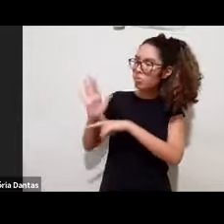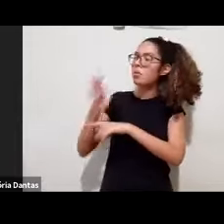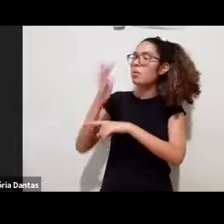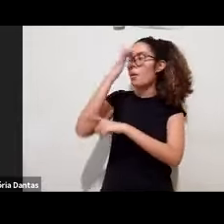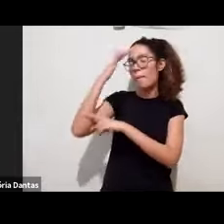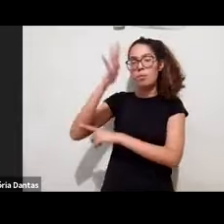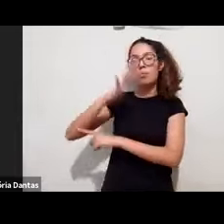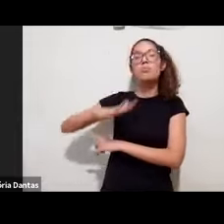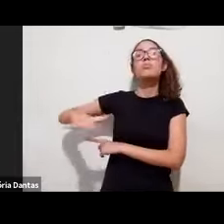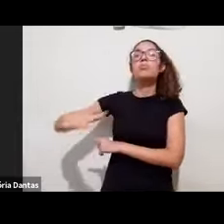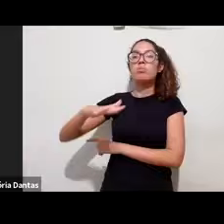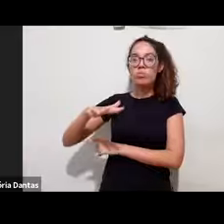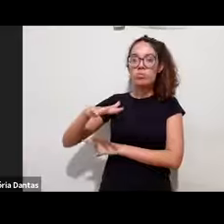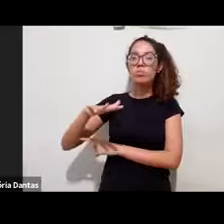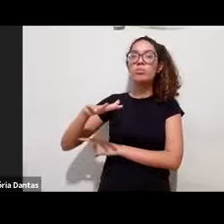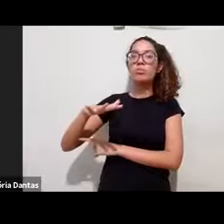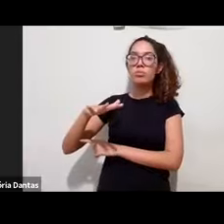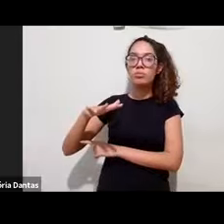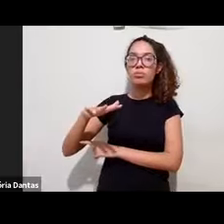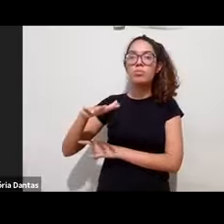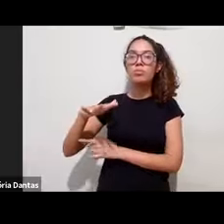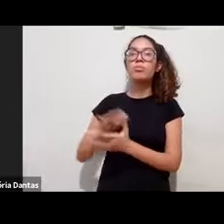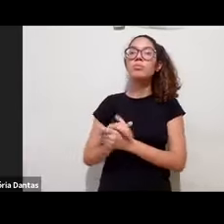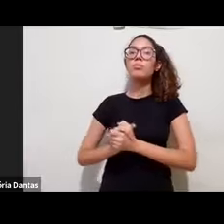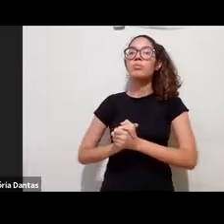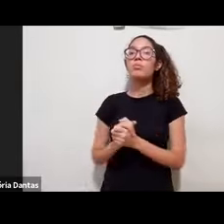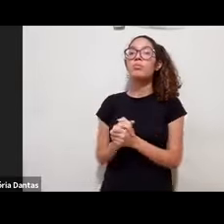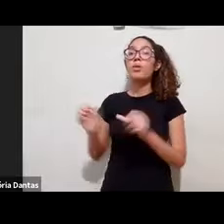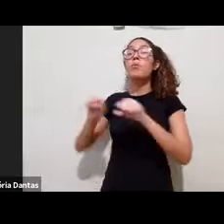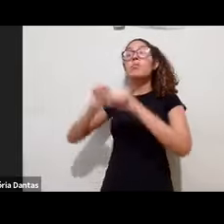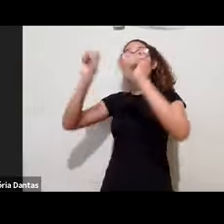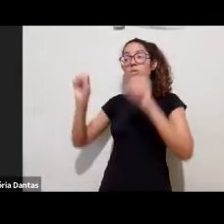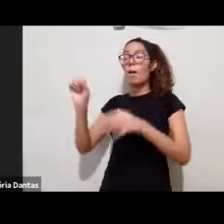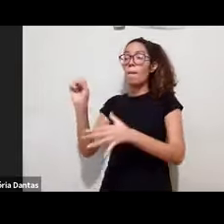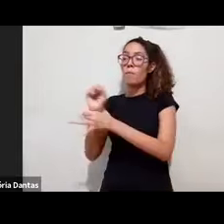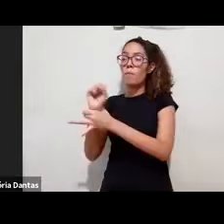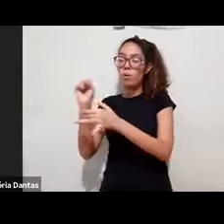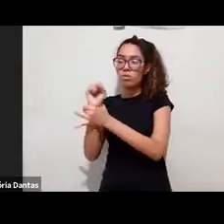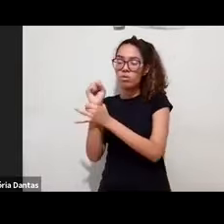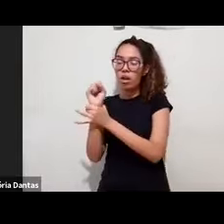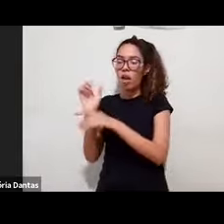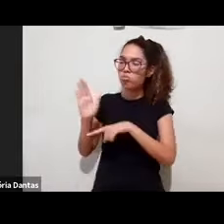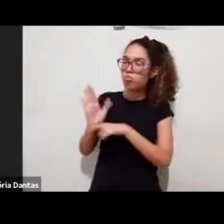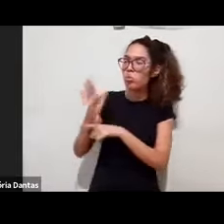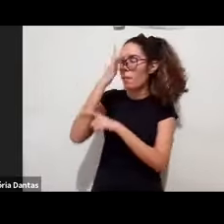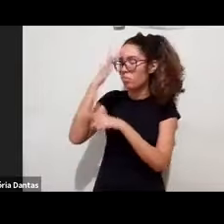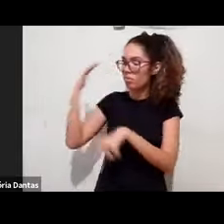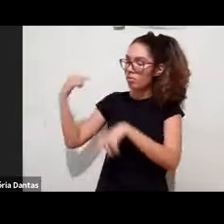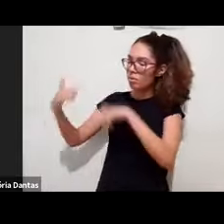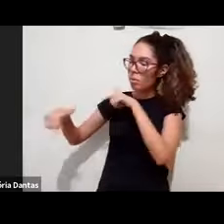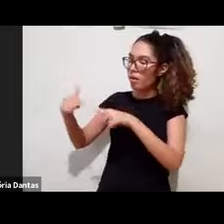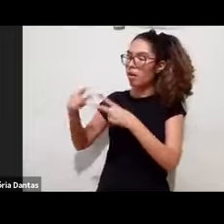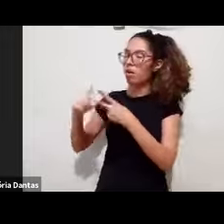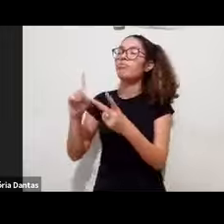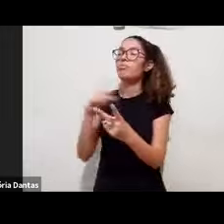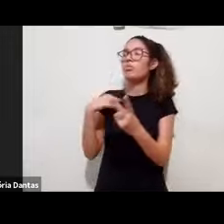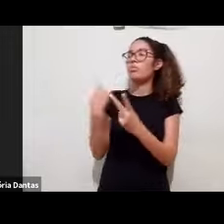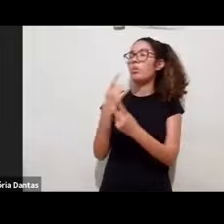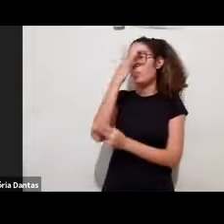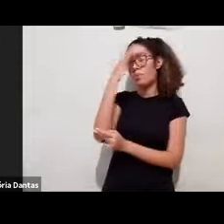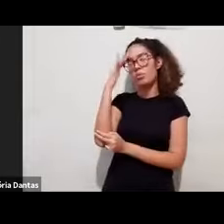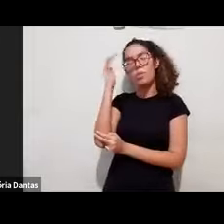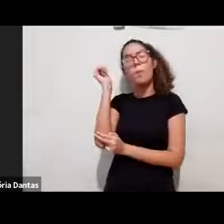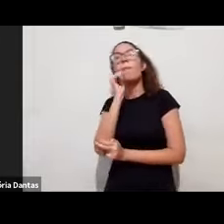ao processo de organização do sistema de proteção social para nós, trabalhadores, para nós, pessoas, usuários, mulheres,